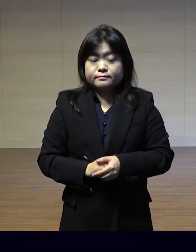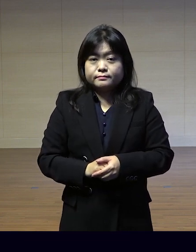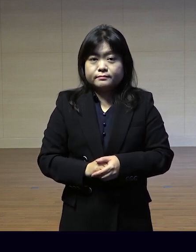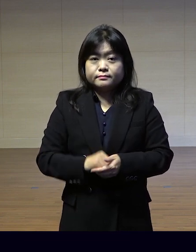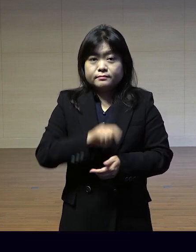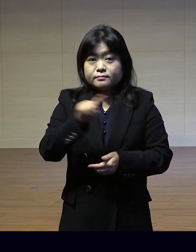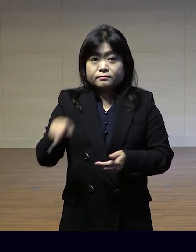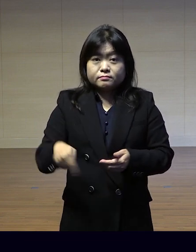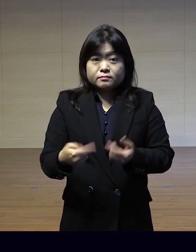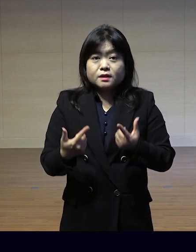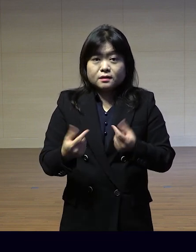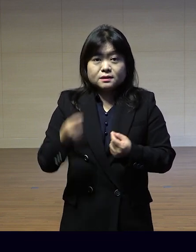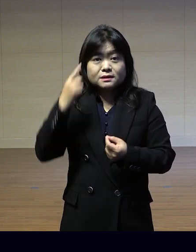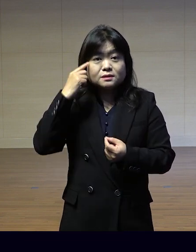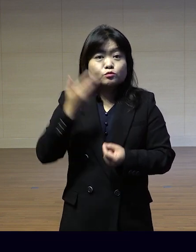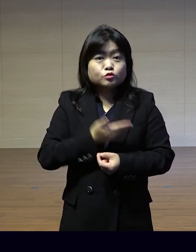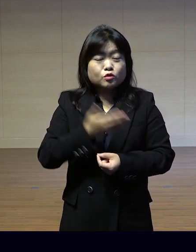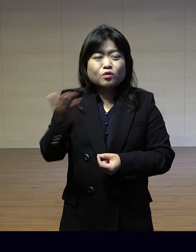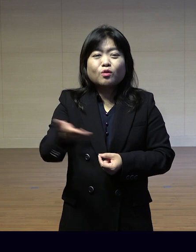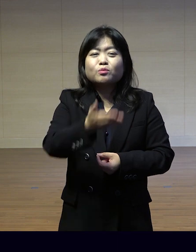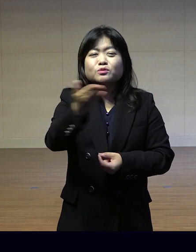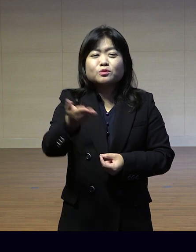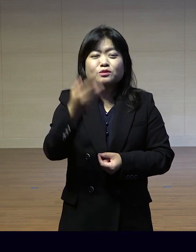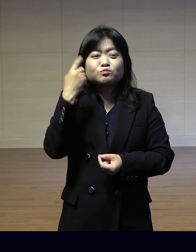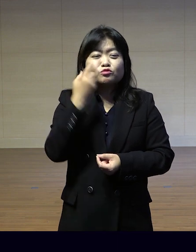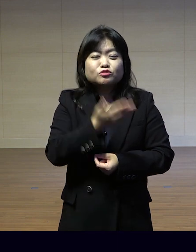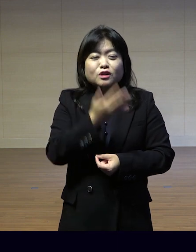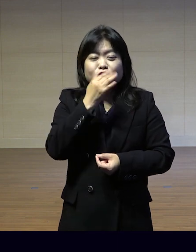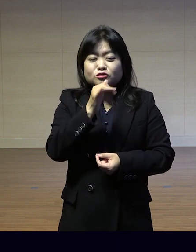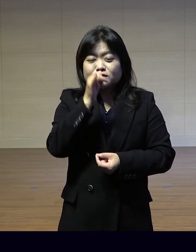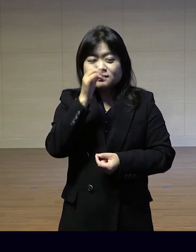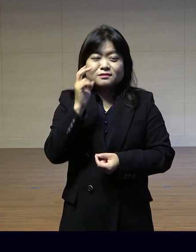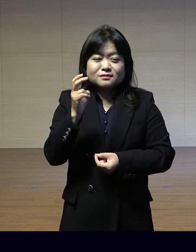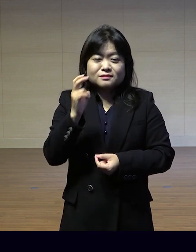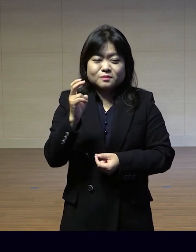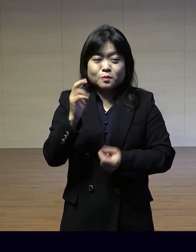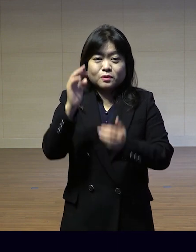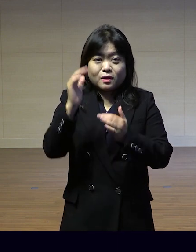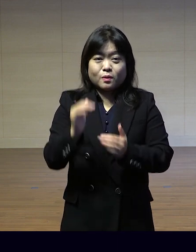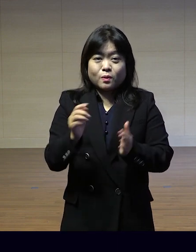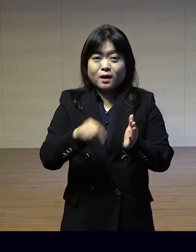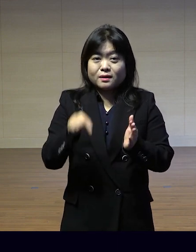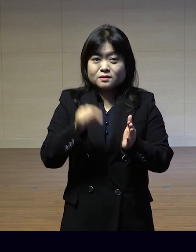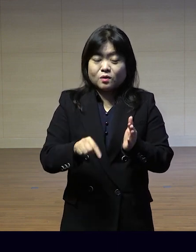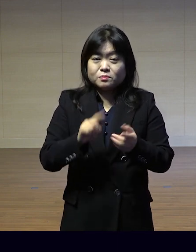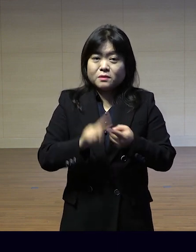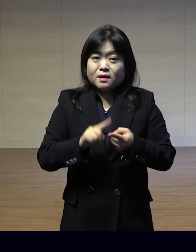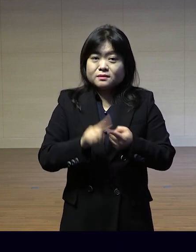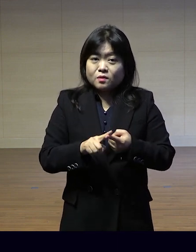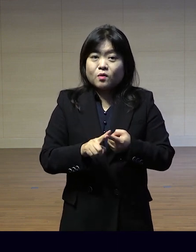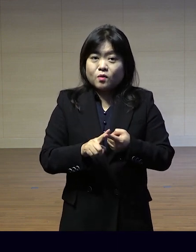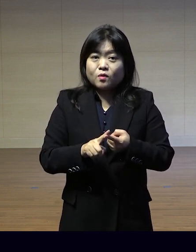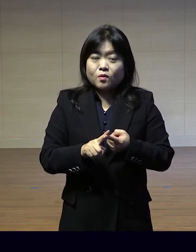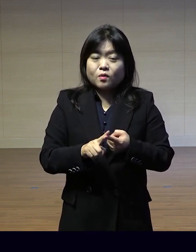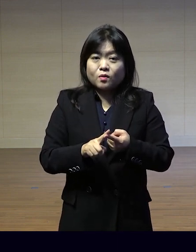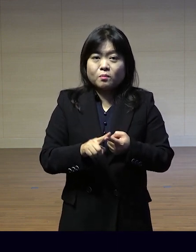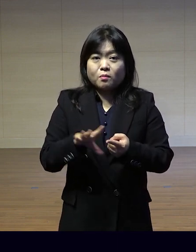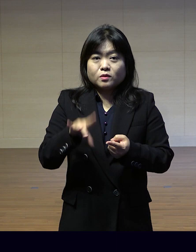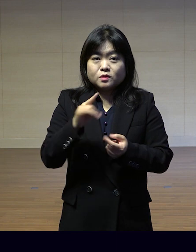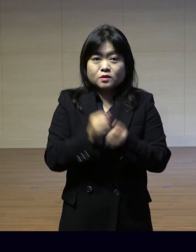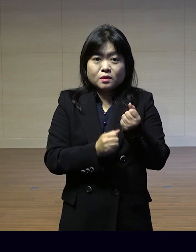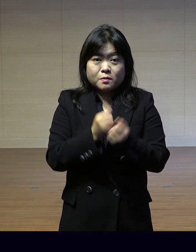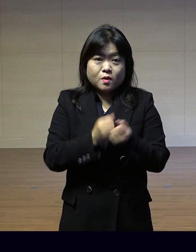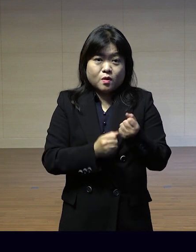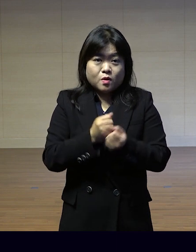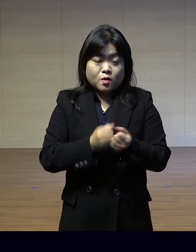물론 이와 같은 질문을 여러분들이 하셨을 수도 있습니다. 오늘 강연 내용 안에서. 자, 이 부분과 관련해서 그러면 먼저